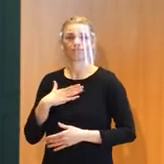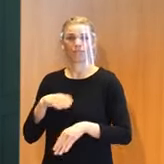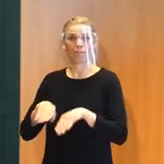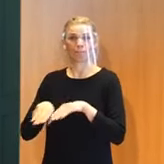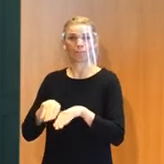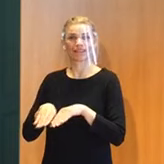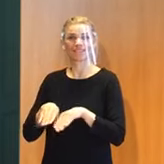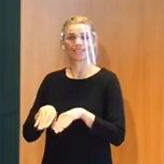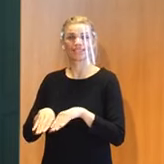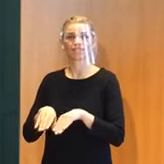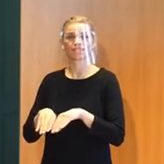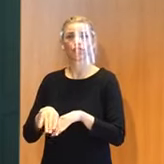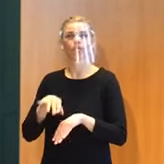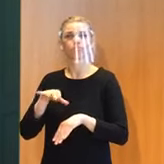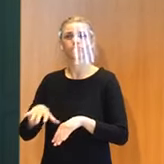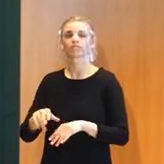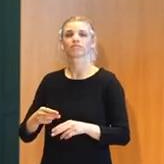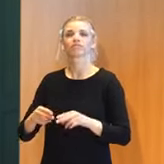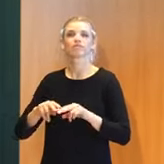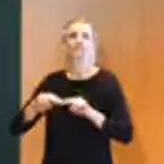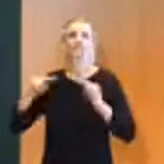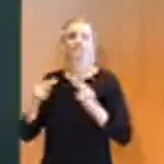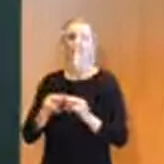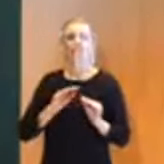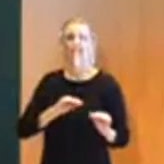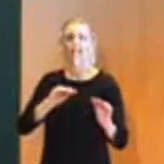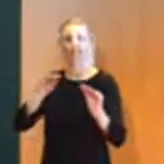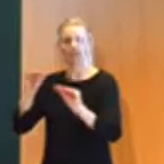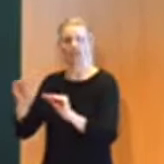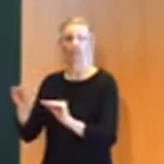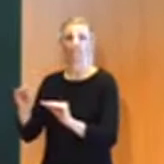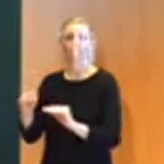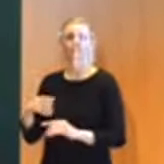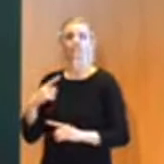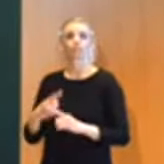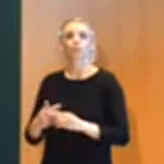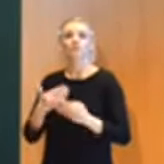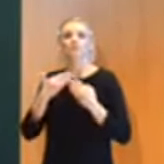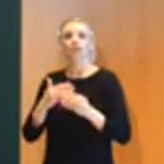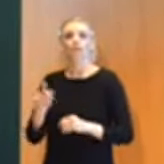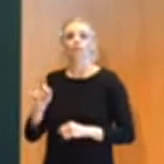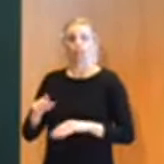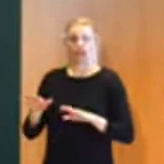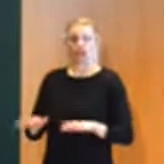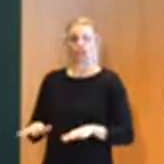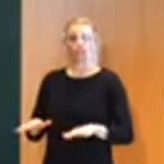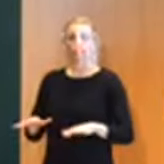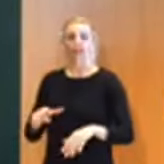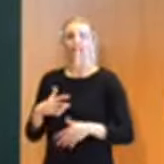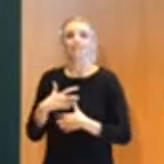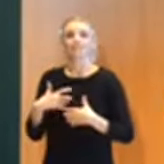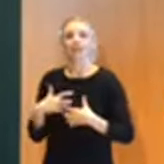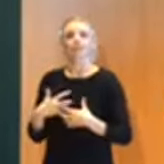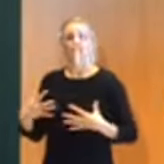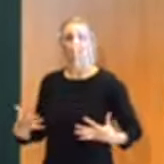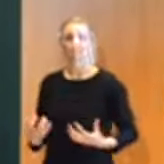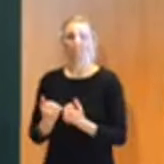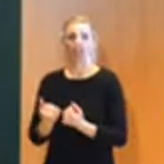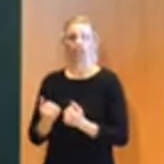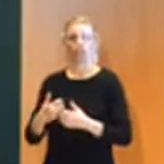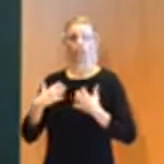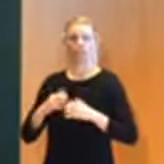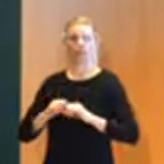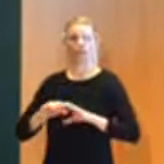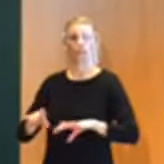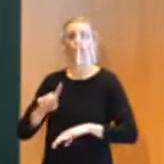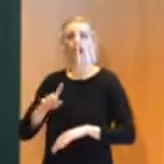ministerstva, ktorí slúžia po celom svete. Chcem samozrejme na prvom mieste ďakovať všetkým tým, ktorí doma sa snažia zvládnuť pandémiu, ale chcem povedať,